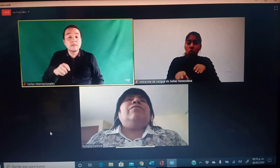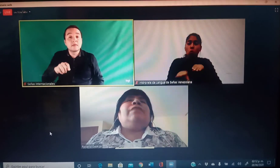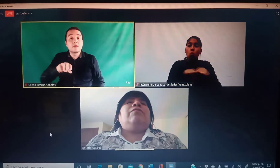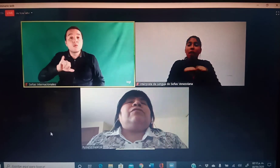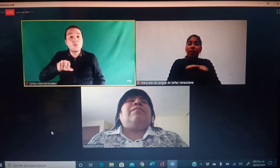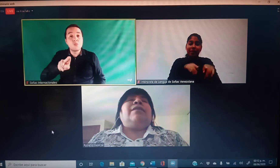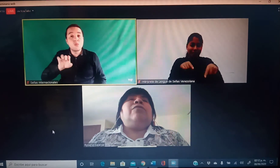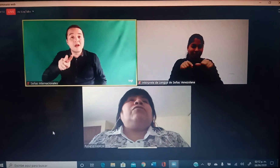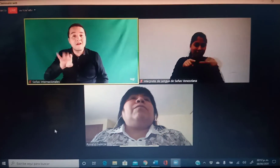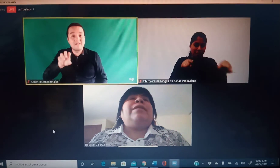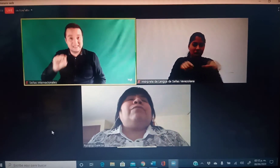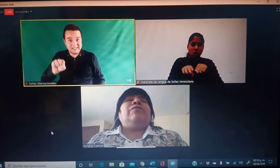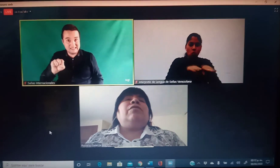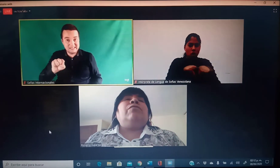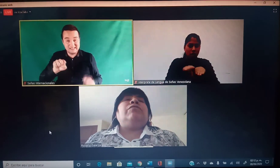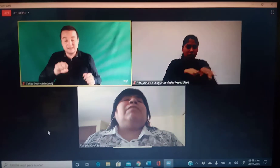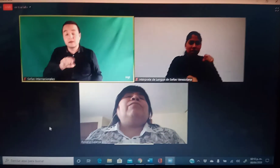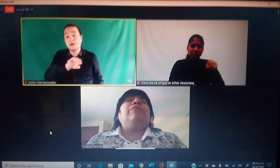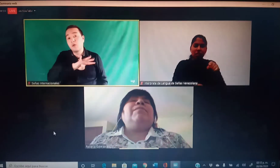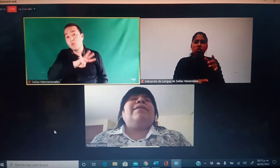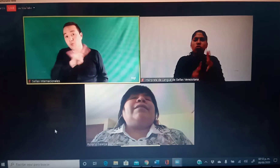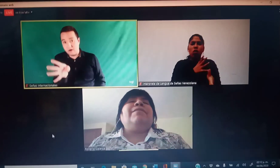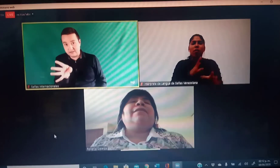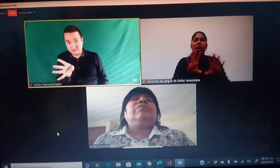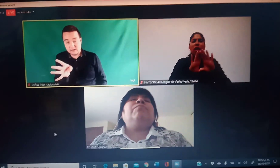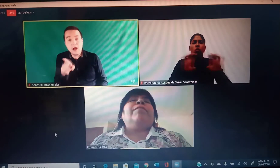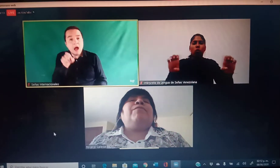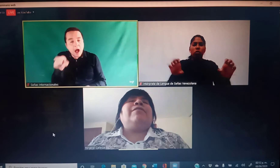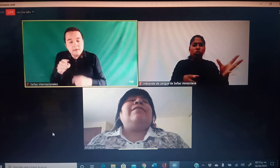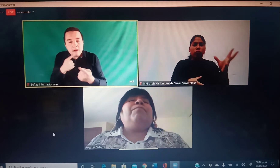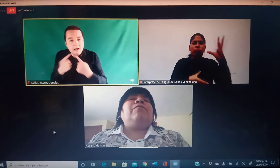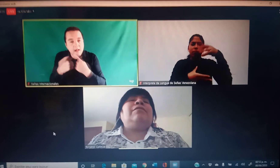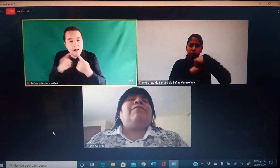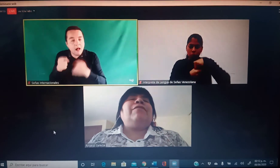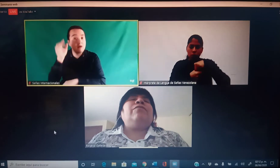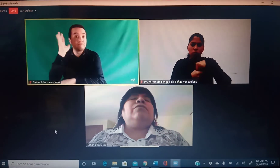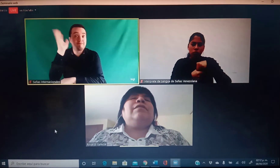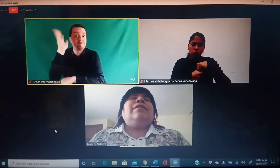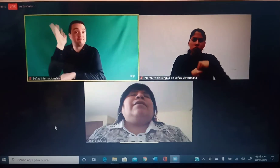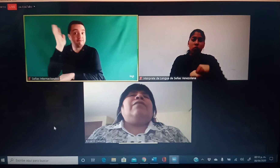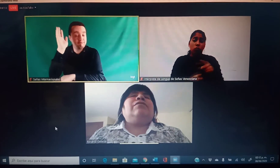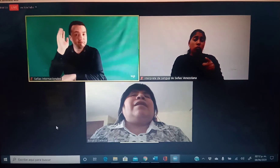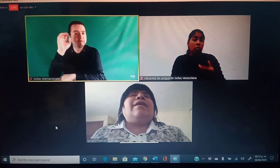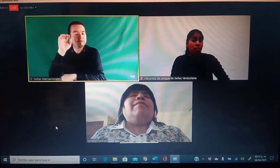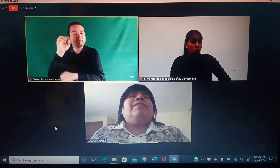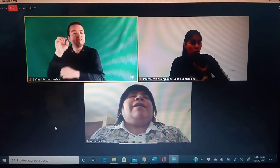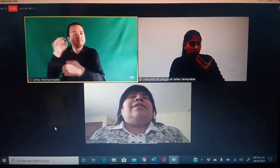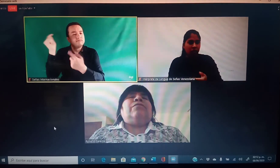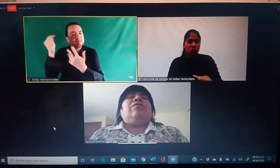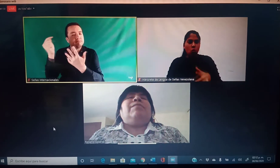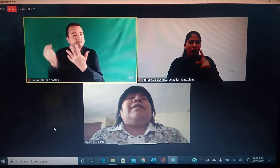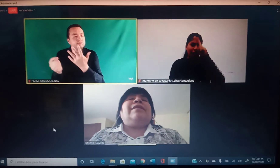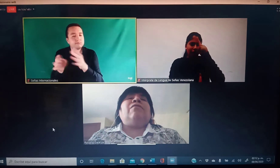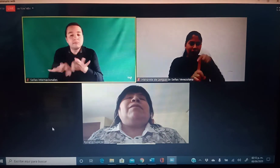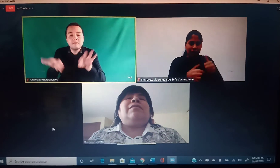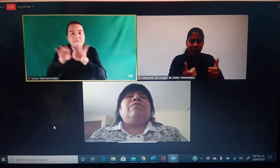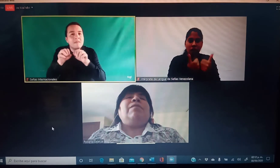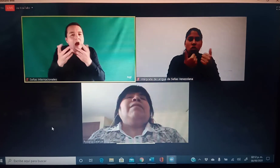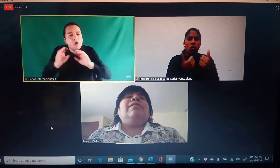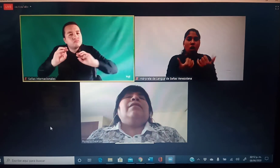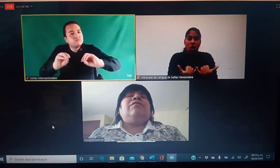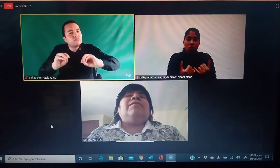seguirnos en nuestro seminario sobre educación inclusiva, un tema que realmente es súper importante por los desafíos que nos trae la situación de emergencia del